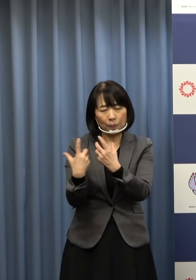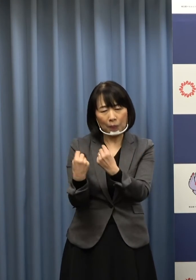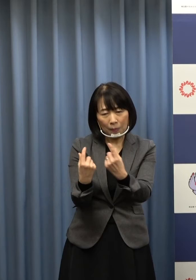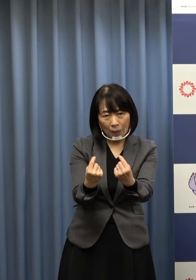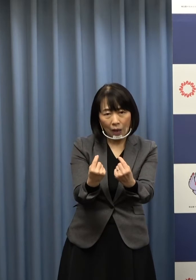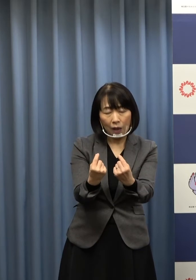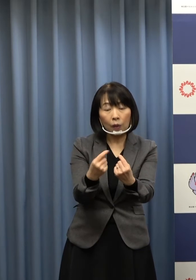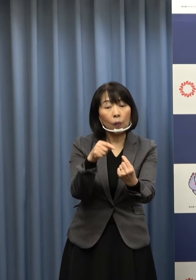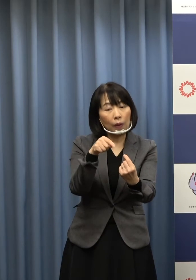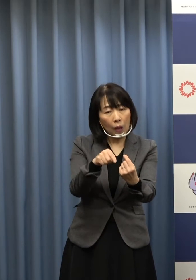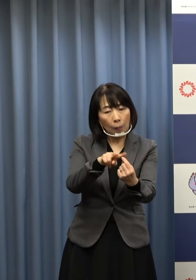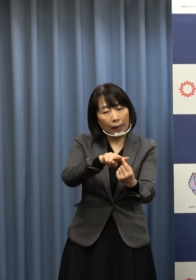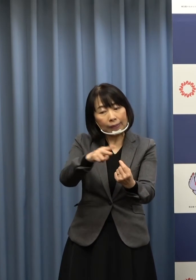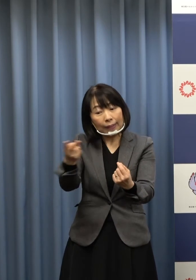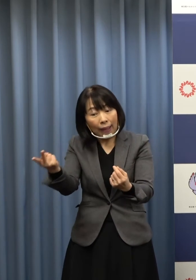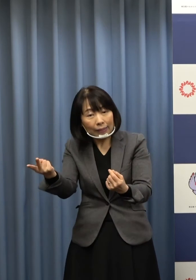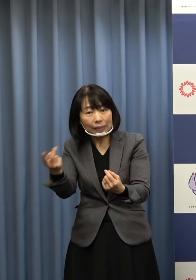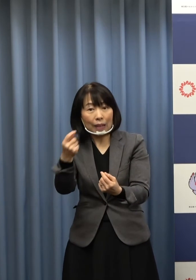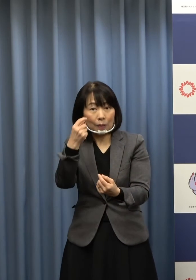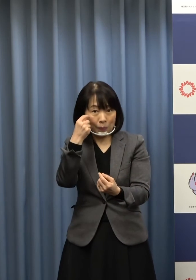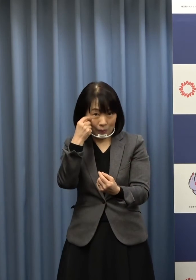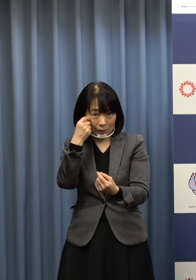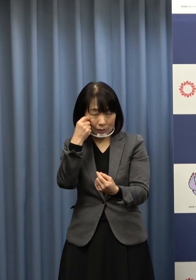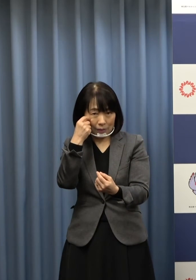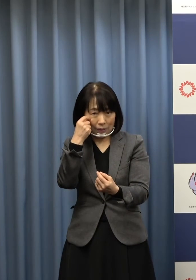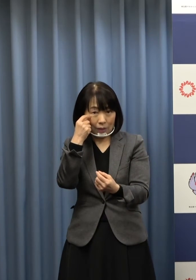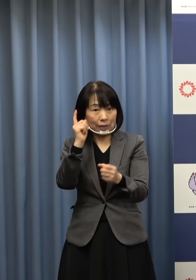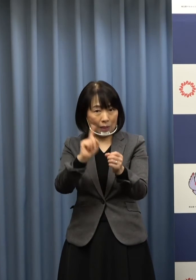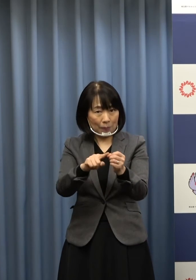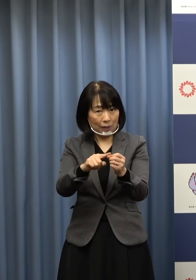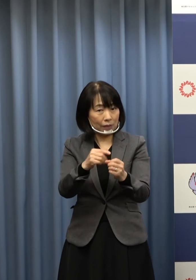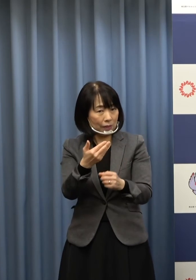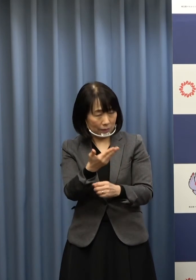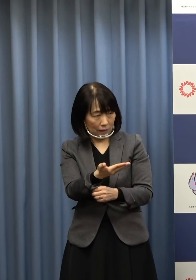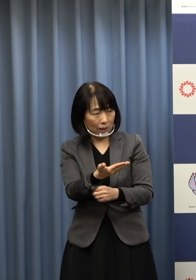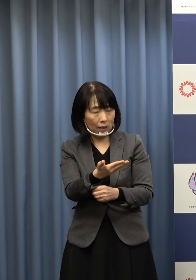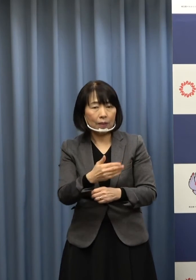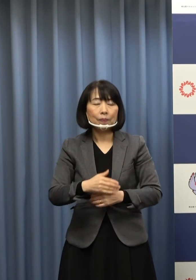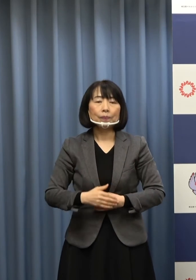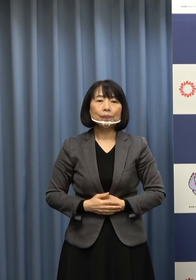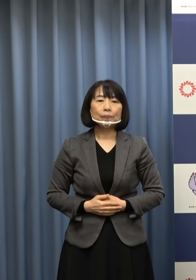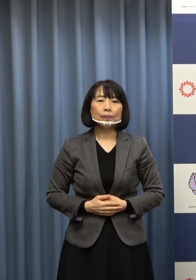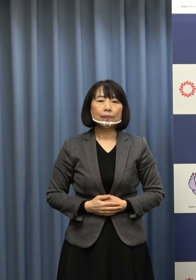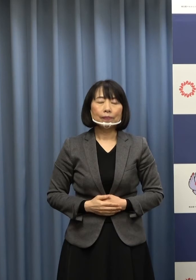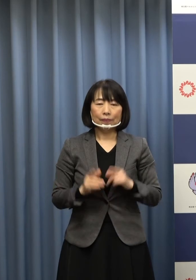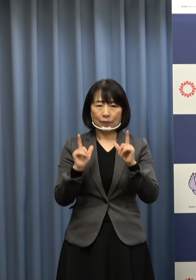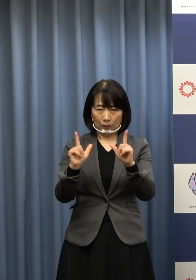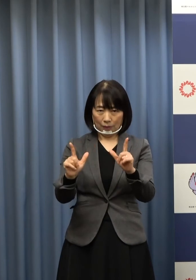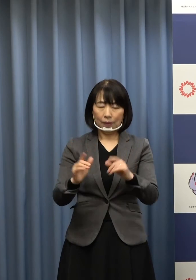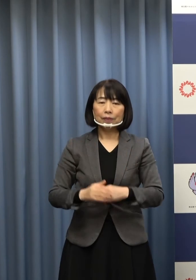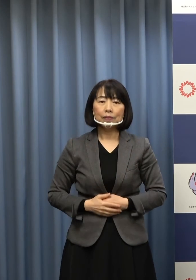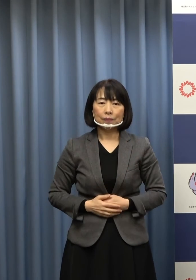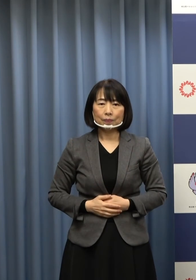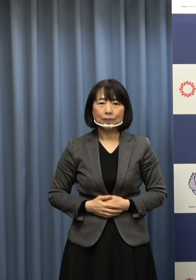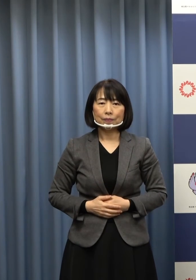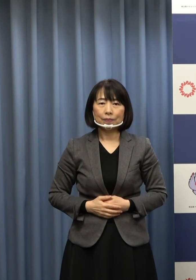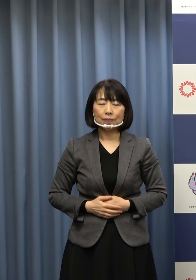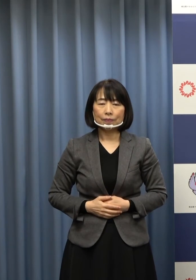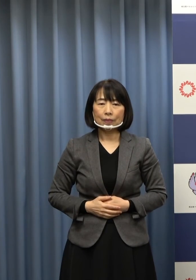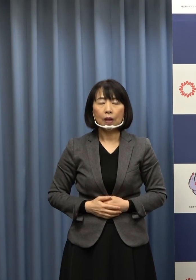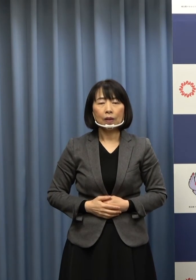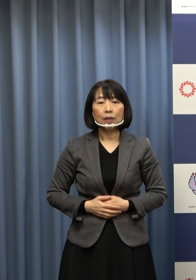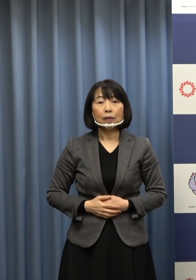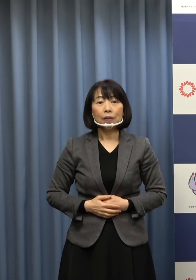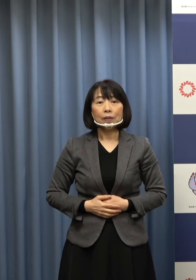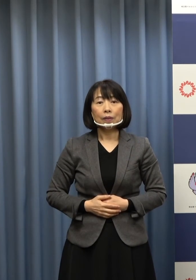この転院がなかなか難しいっていう考え方は知事の中ではちょっと変わったっていうことなんですか。 そうです、正直もう少